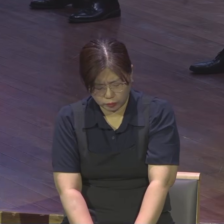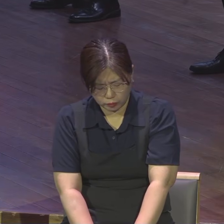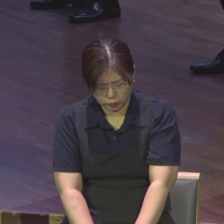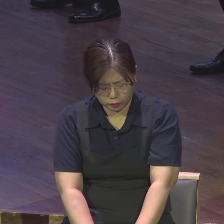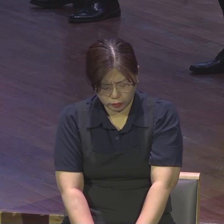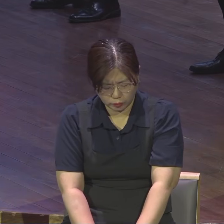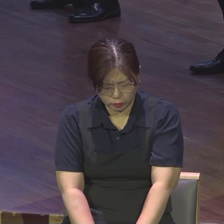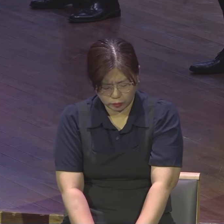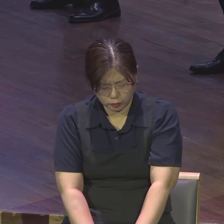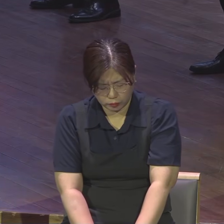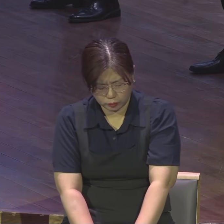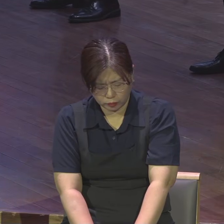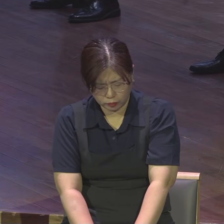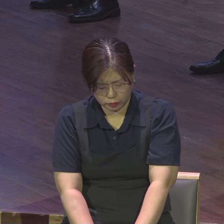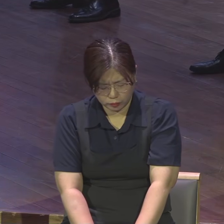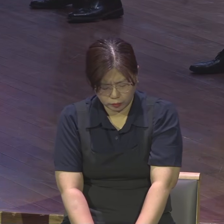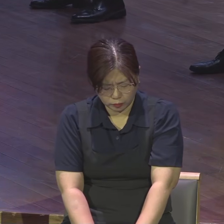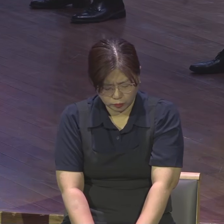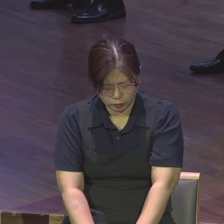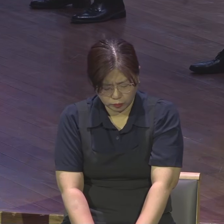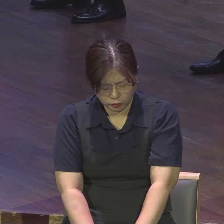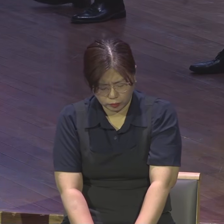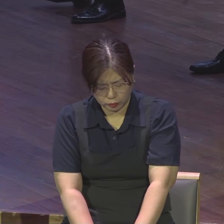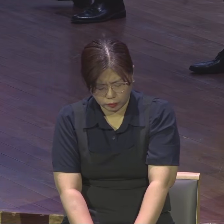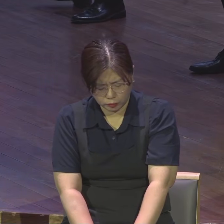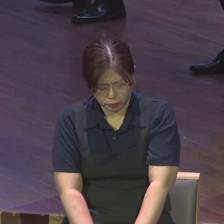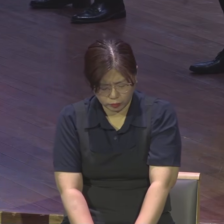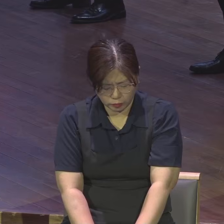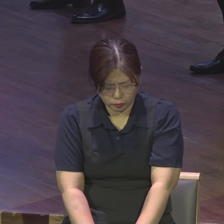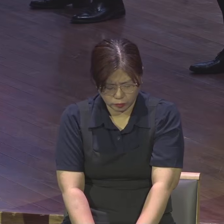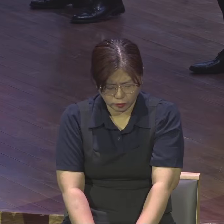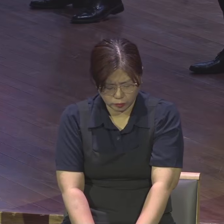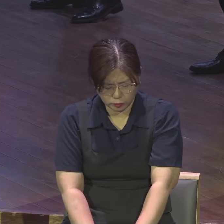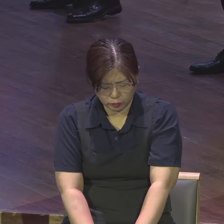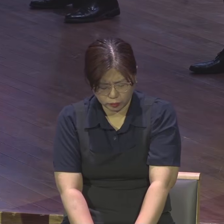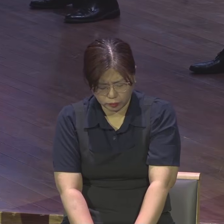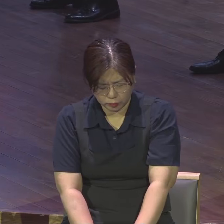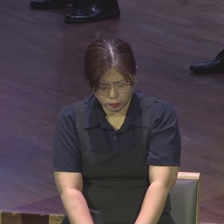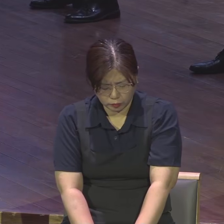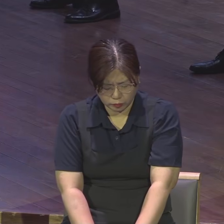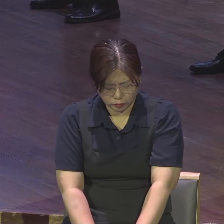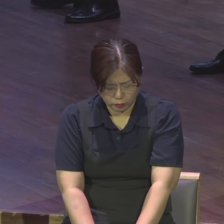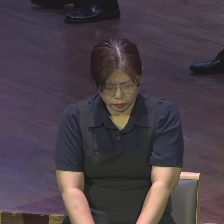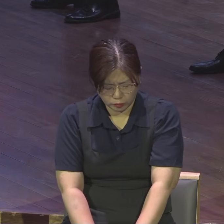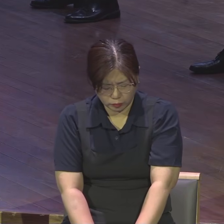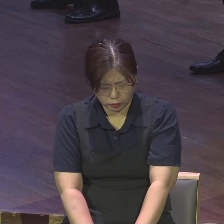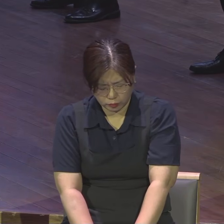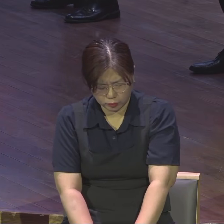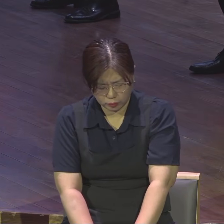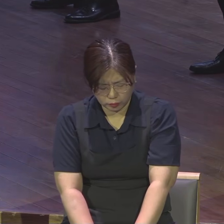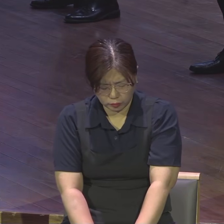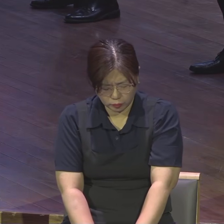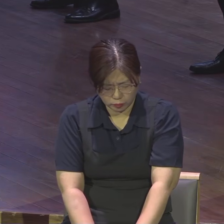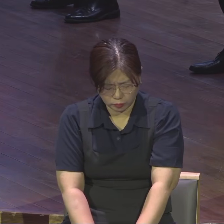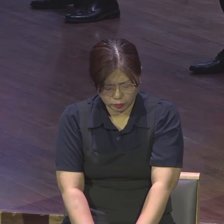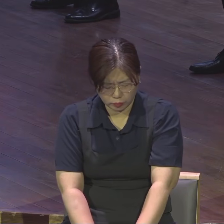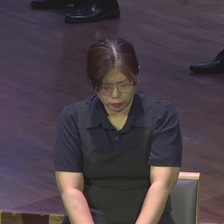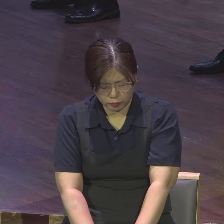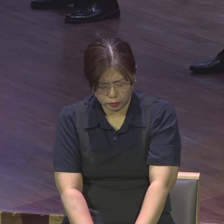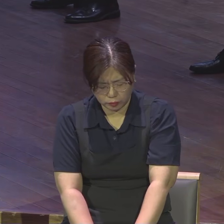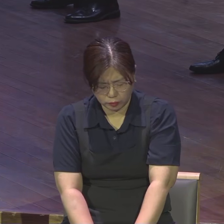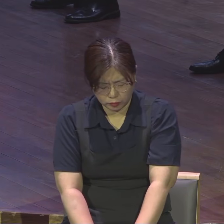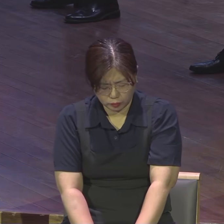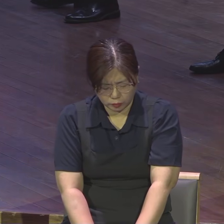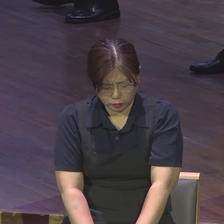이 밤에 하나님 역사하셔서 모든 주시면 우리 원교회를 통한 하나님이 이루어져 가시는 선교와 전도의